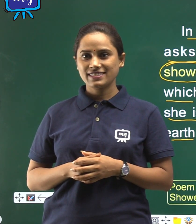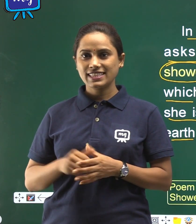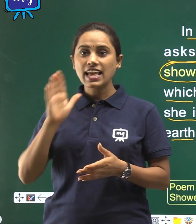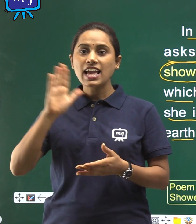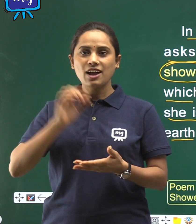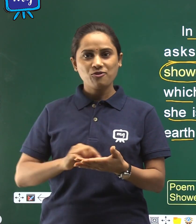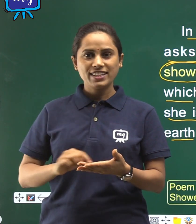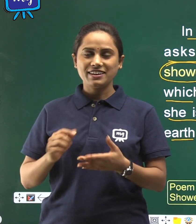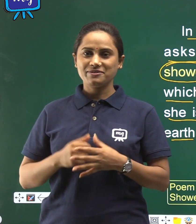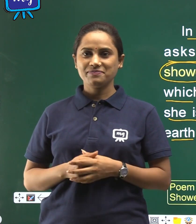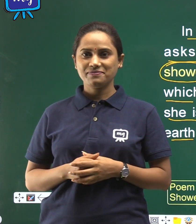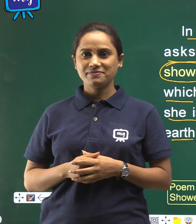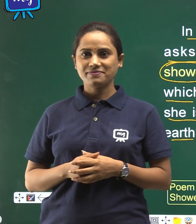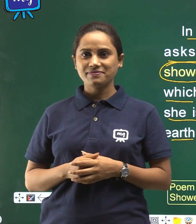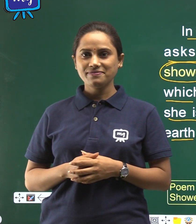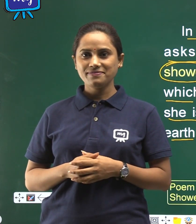कविता,